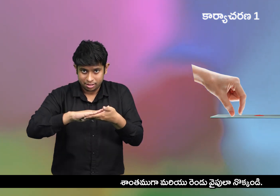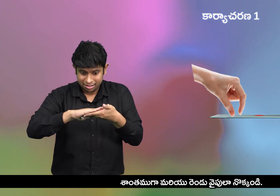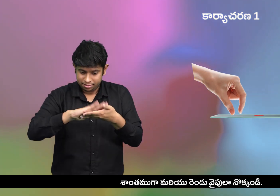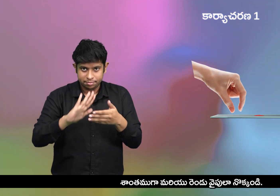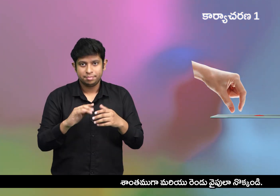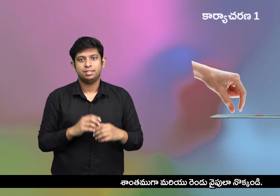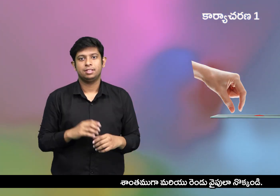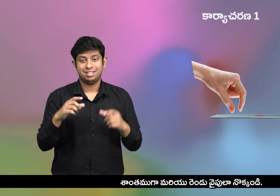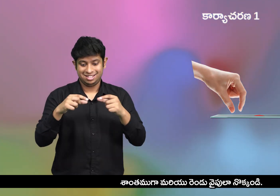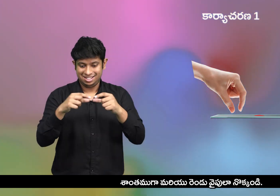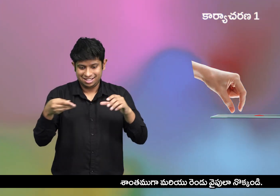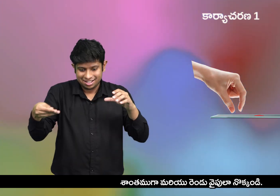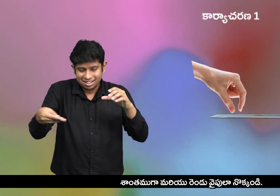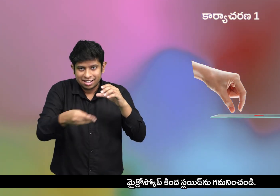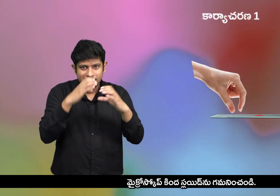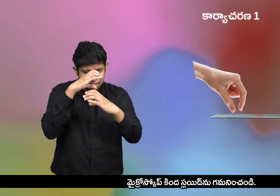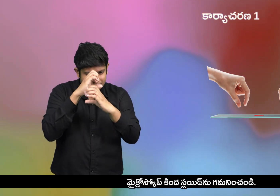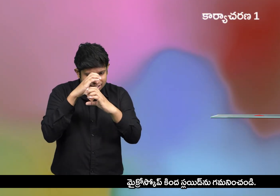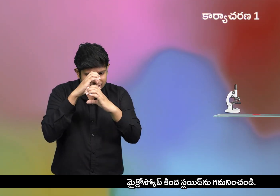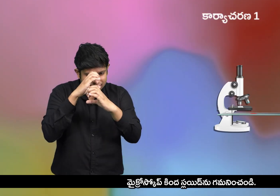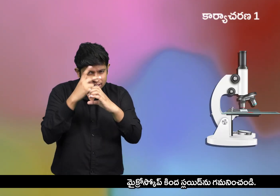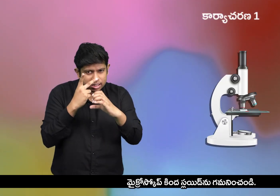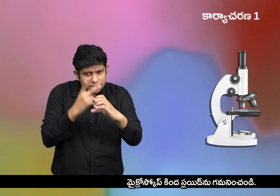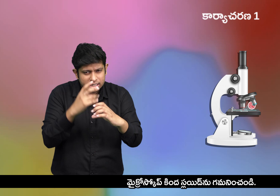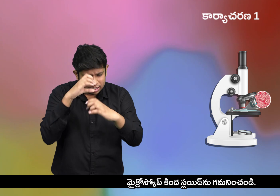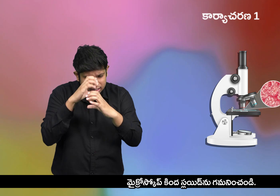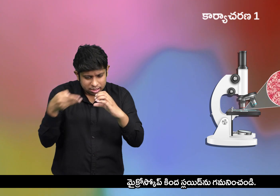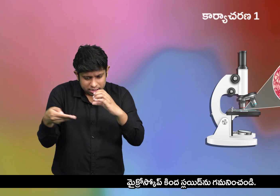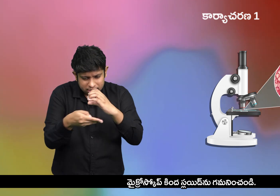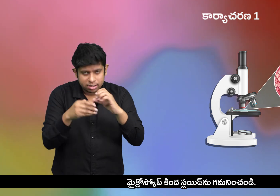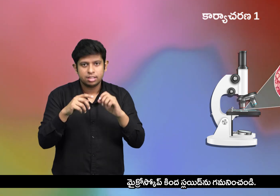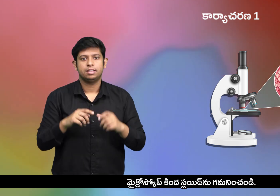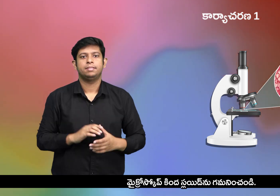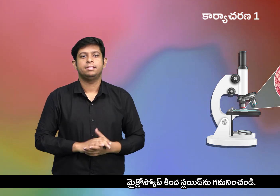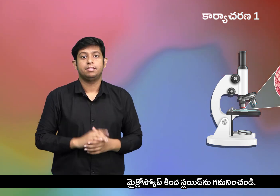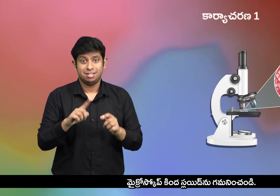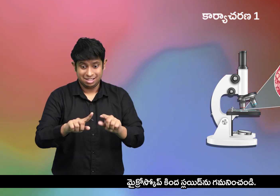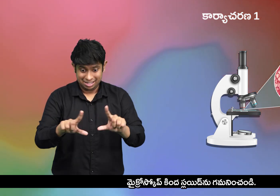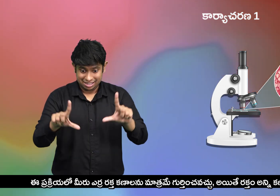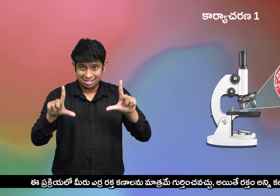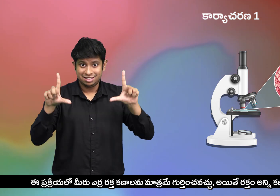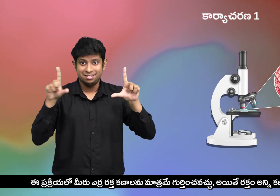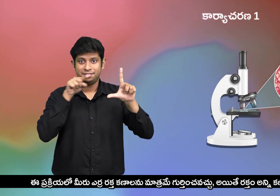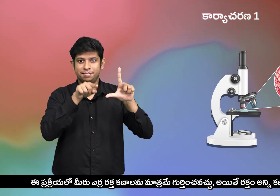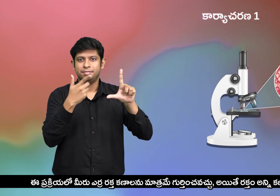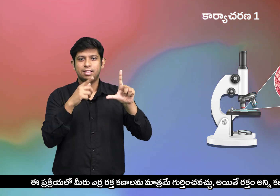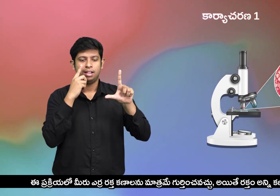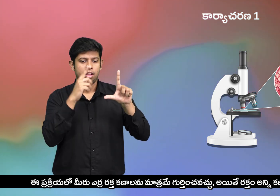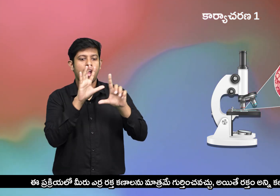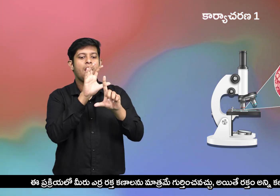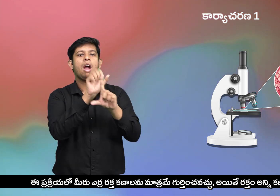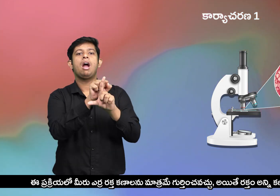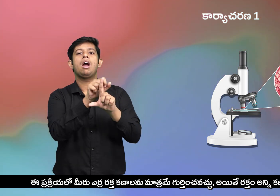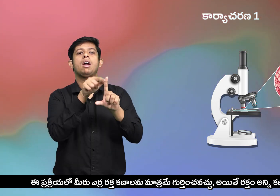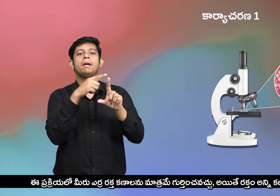మరియు రెండు వైపులా నొక్కండి. మైక్రోస్కోప్ కింద స్లైడ్ను గమనించండి. ఈ ప్రక్రియలో